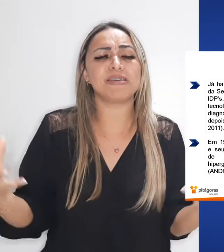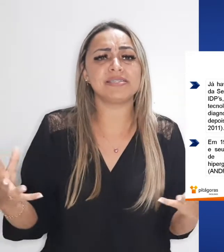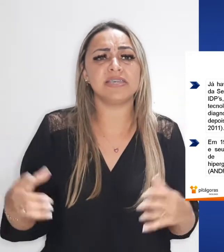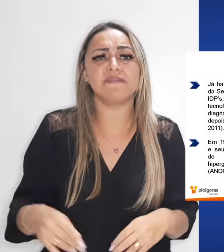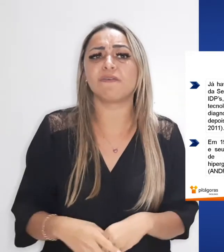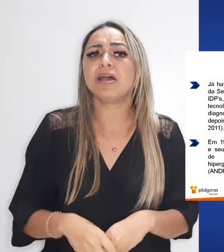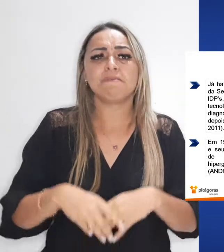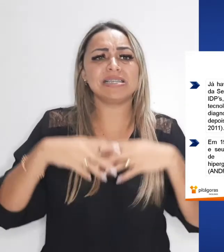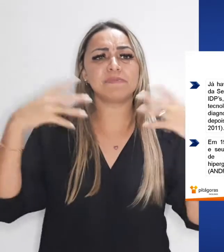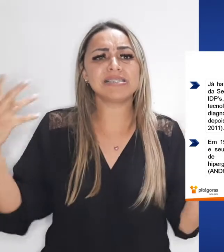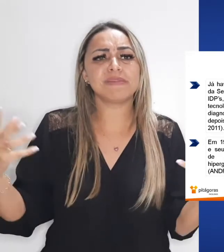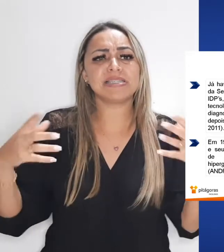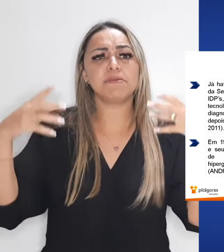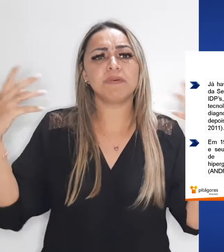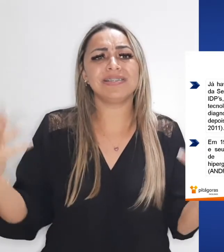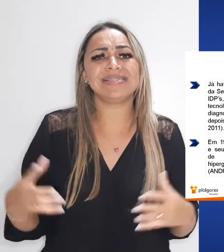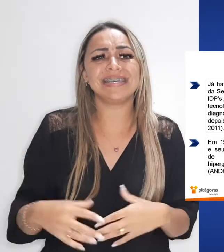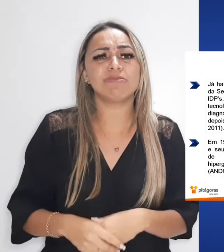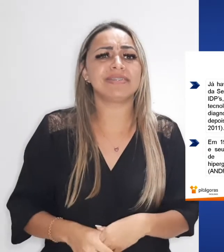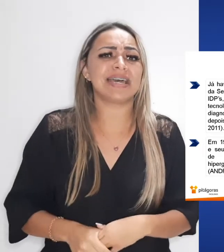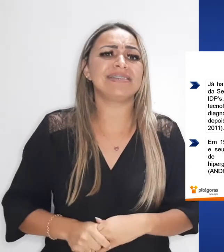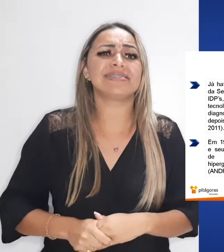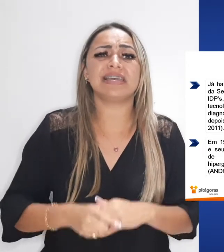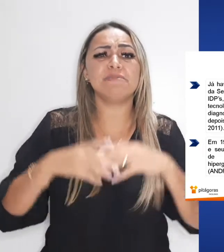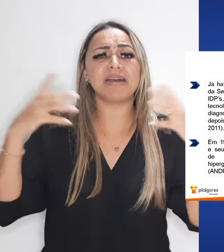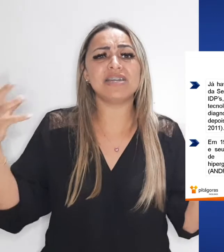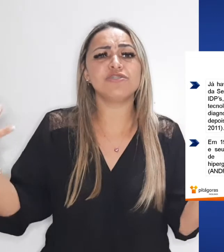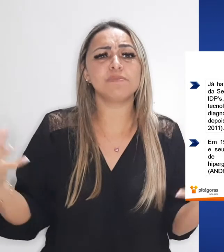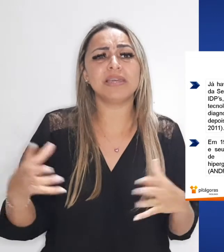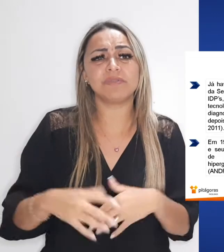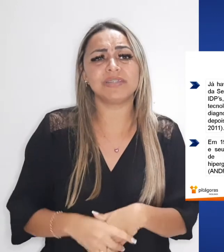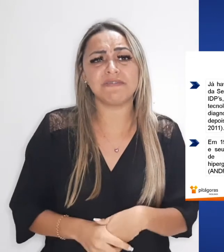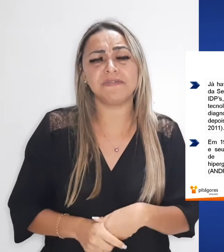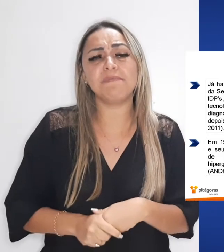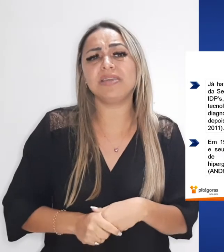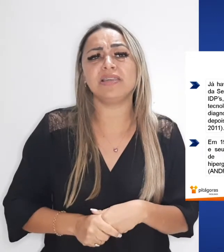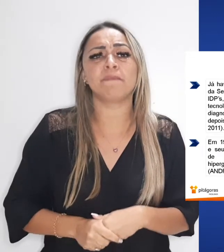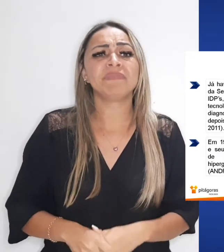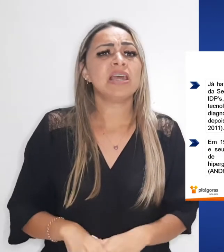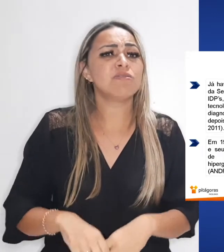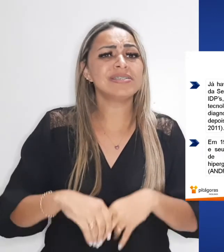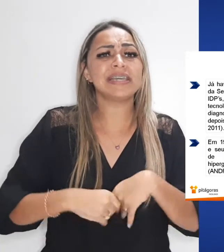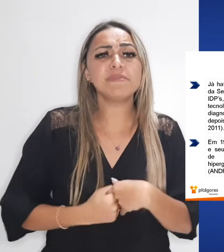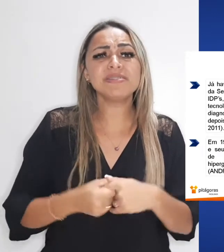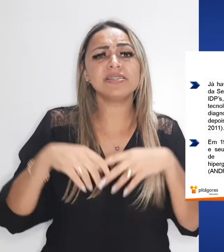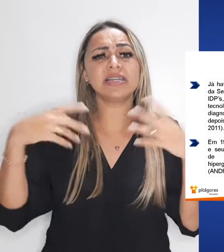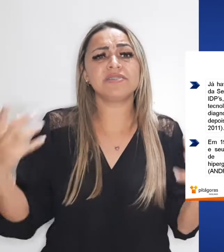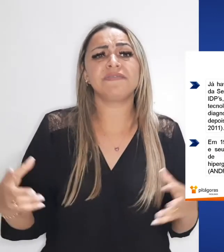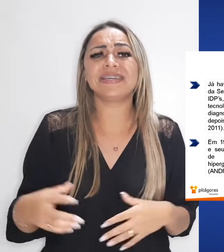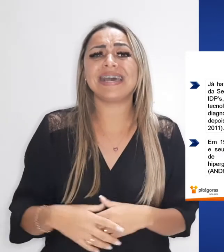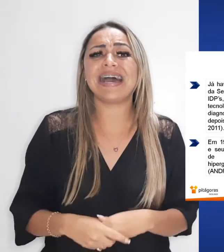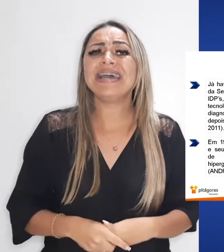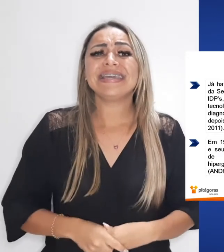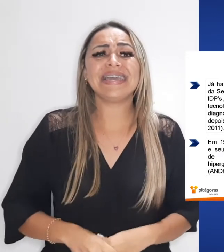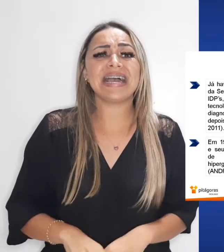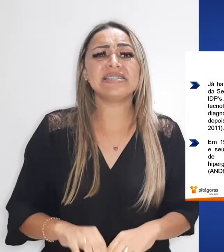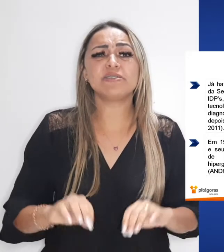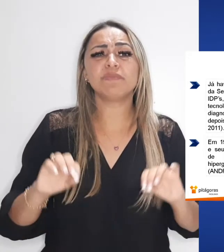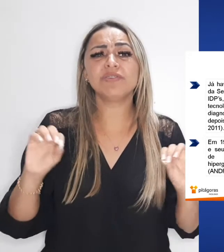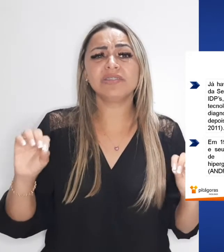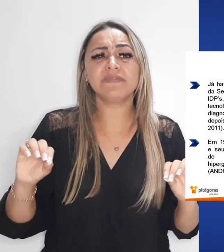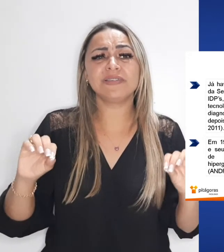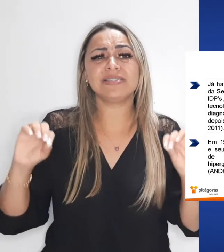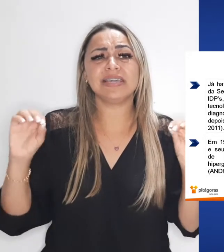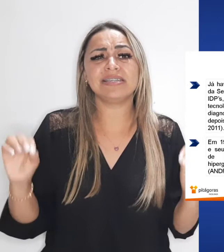herança específico, mas mesmo assim podem ser encontradas em mais de um membro da família. Conseguimos identificar que